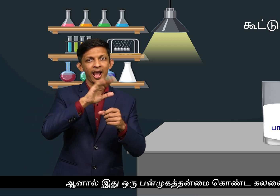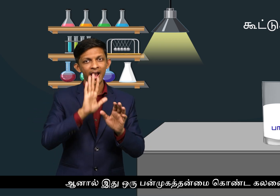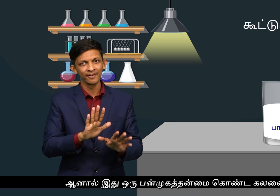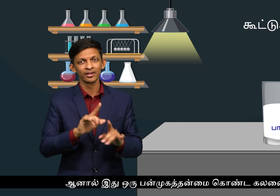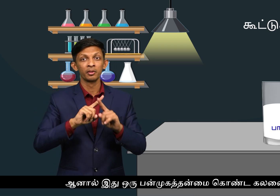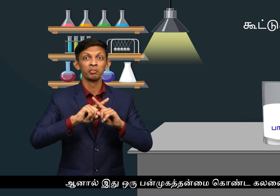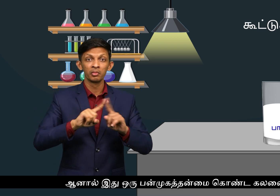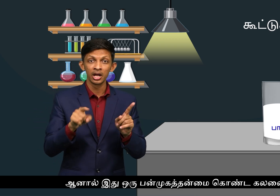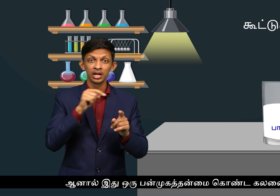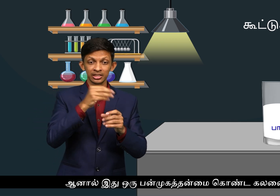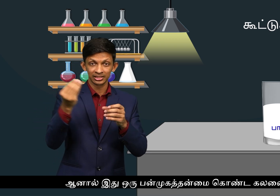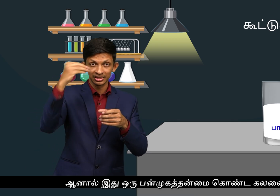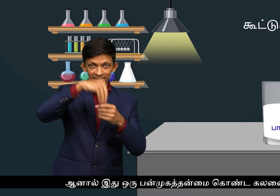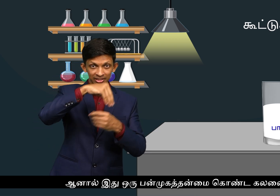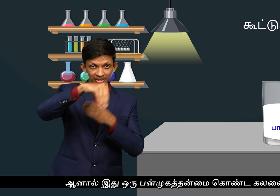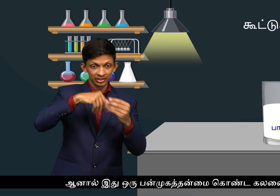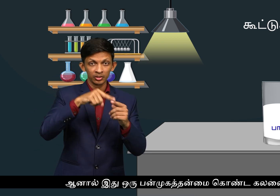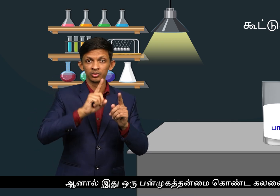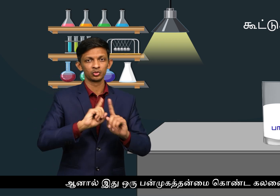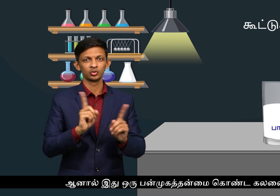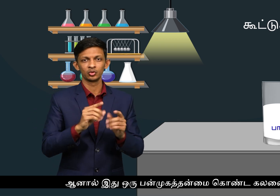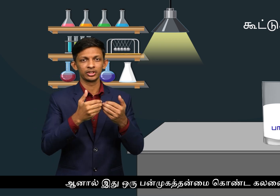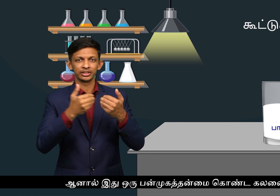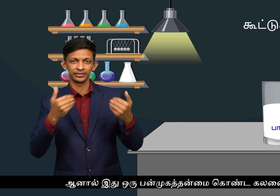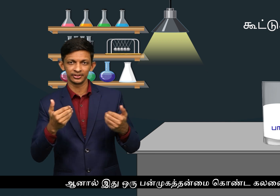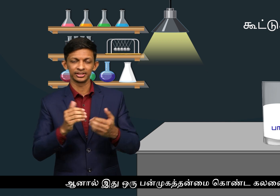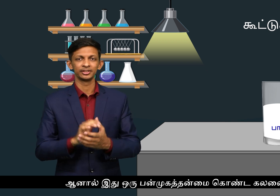ஆனால் இது ஒரு பன்முகத்தன்மை கொண்ட கலவையாகும்.